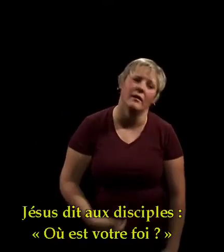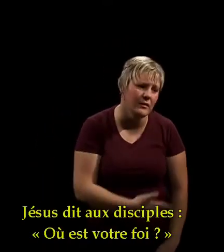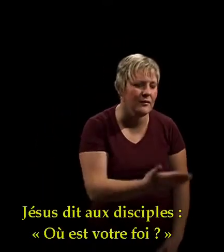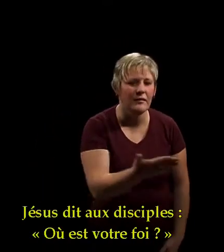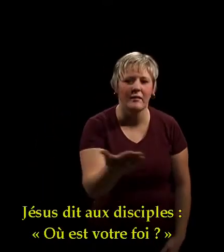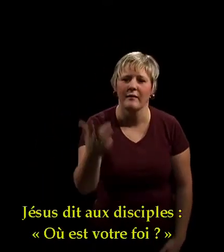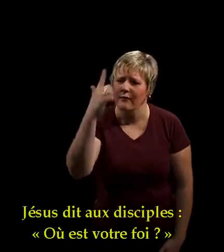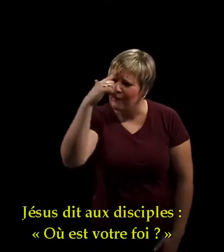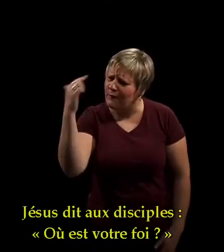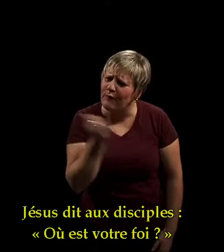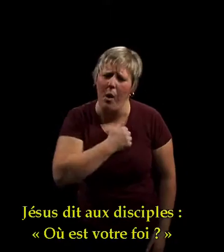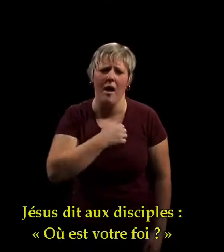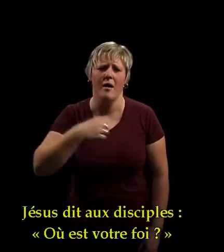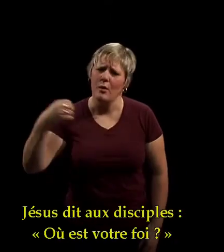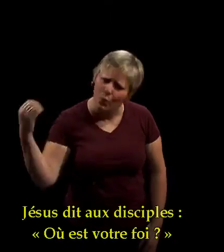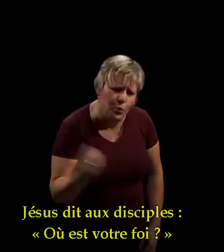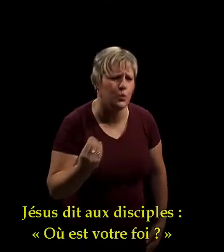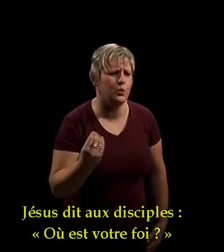Jésus dit aux disciples, « Où est votre foi ?»